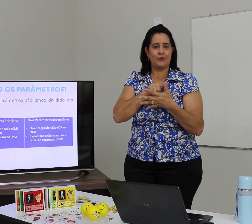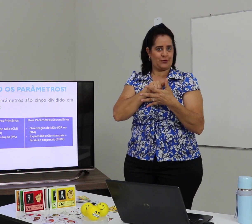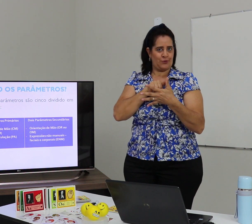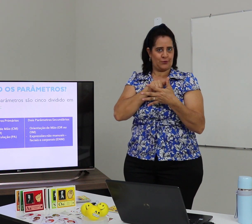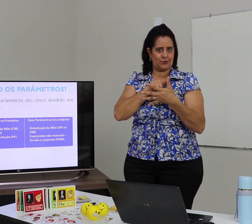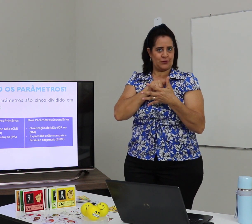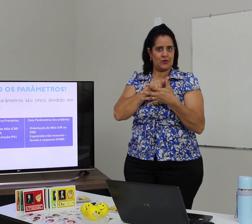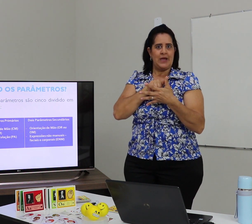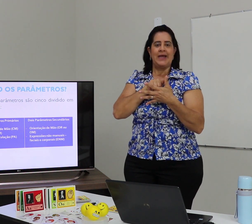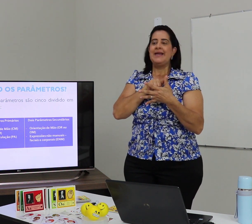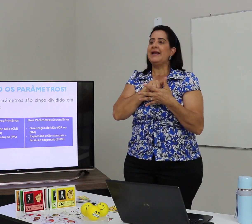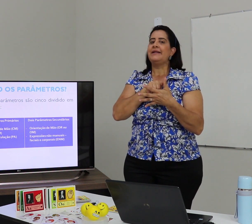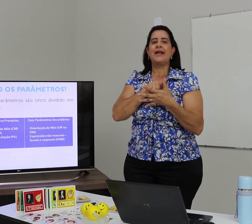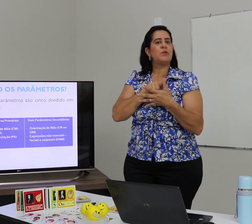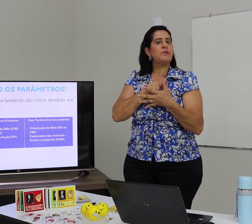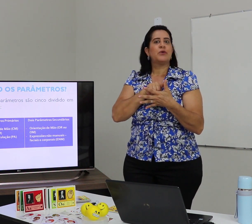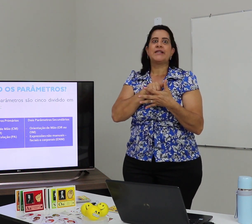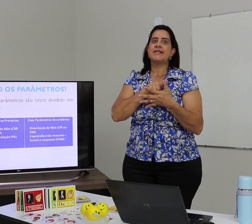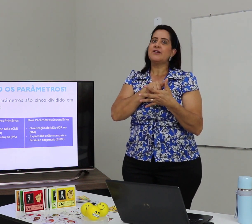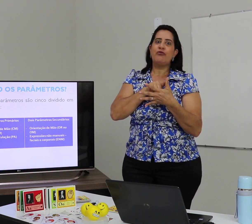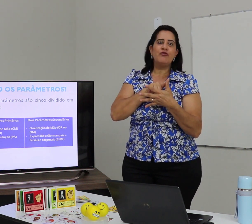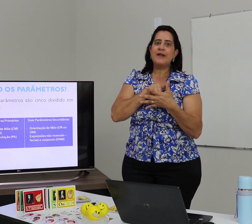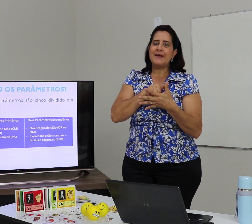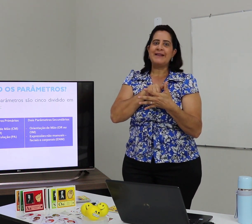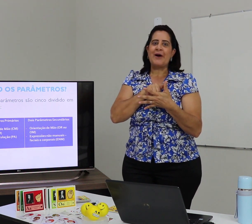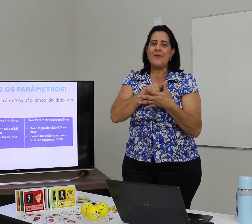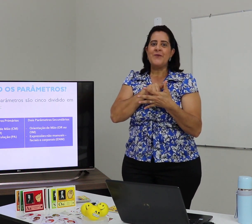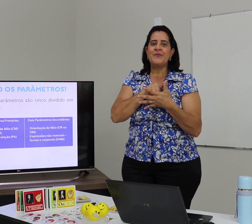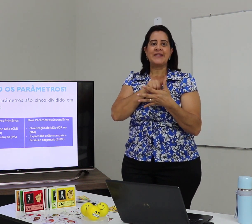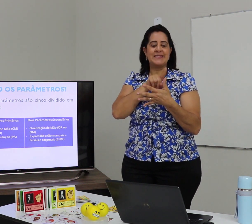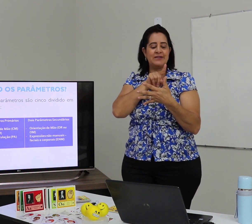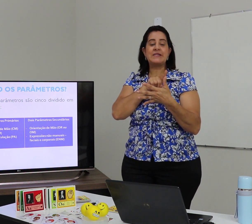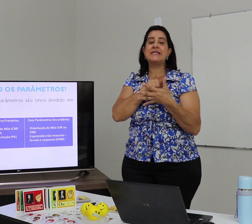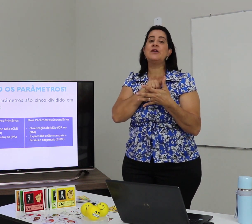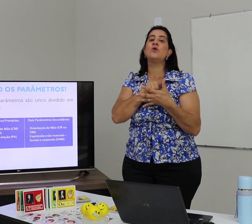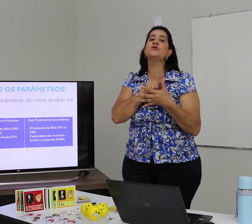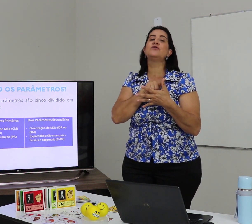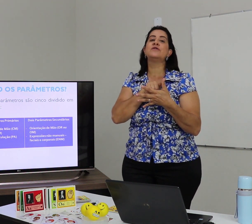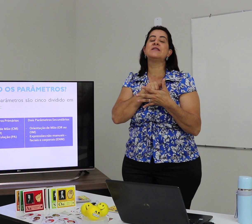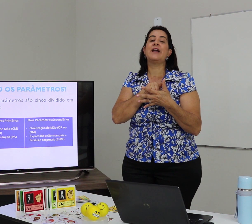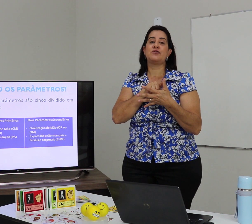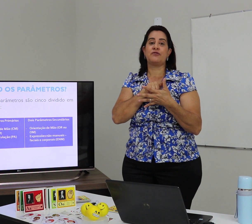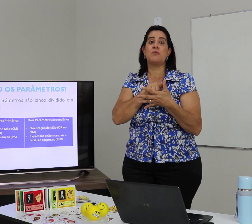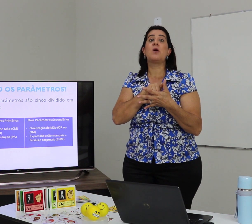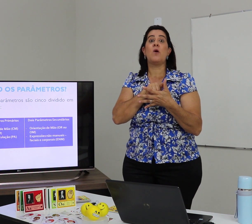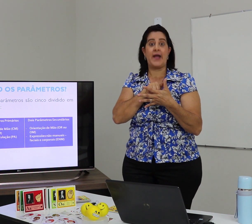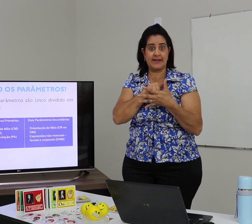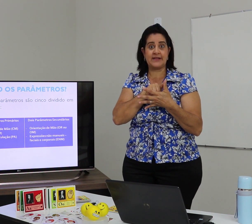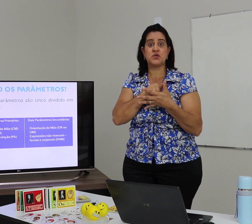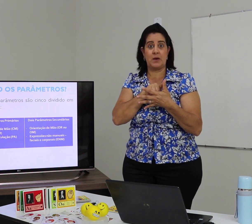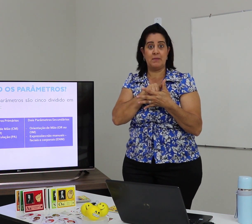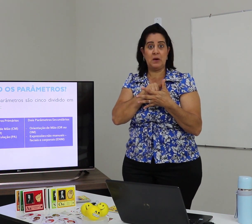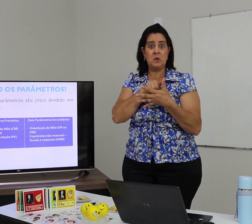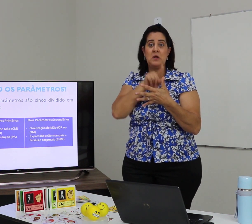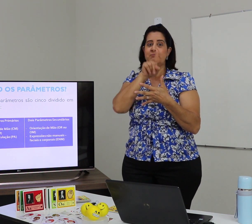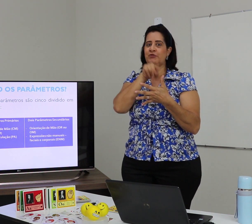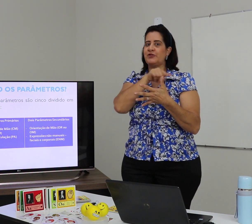de todos e ele tem uma importância fundamental. Se você não construir o sinal de forma correta a sua mão, você